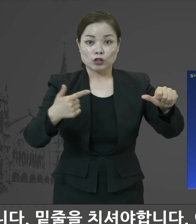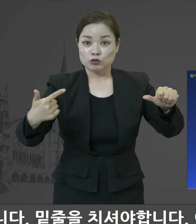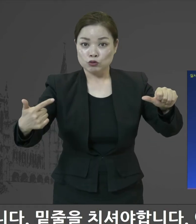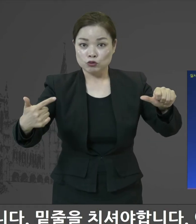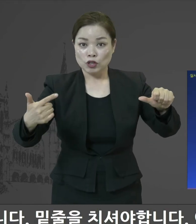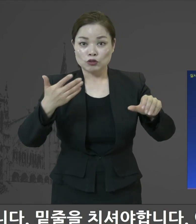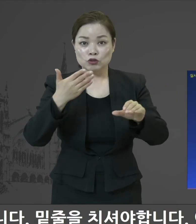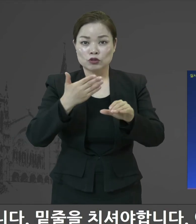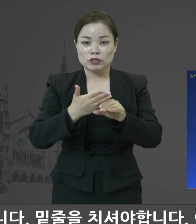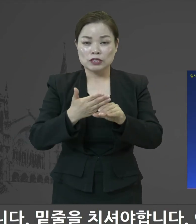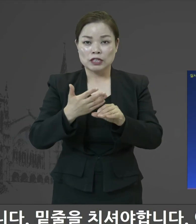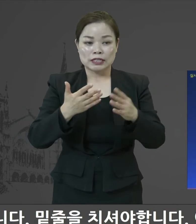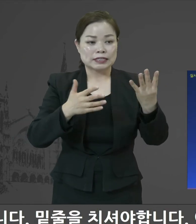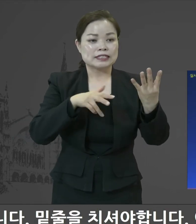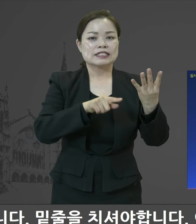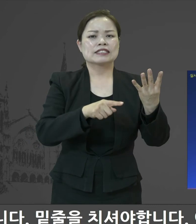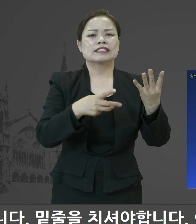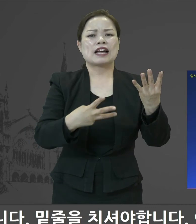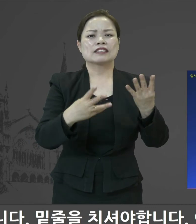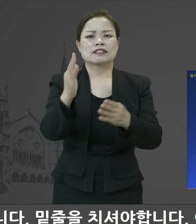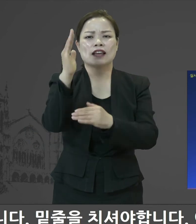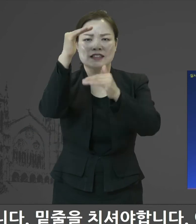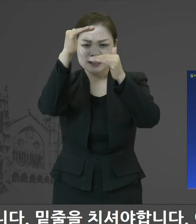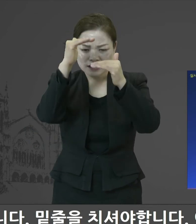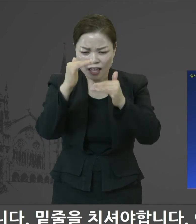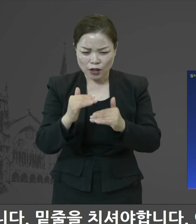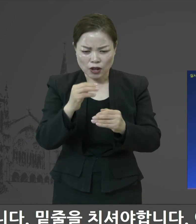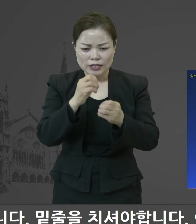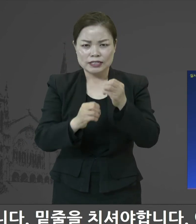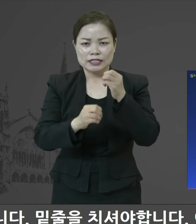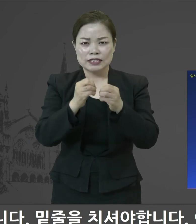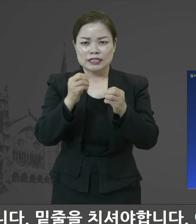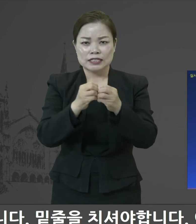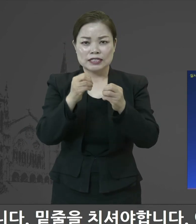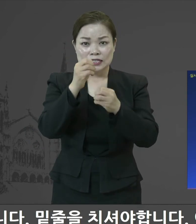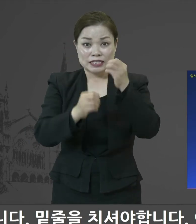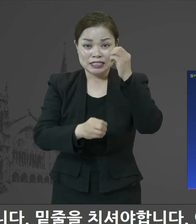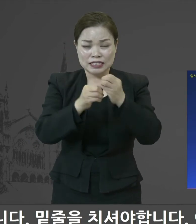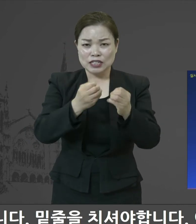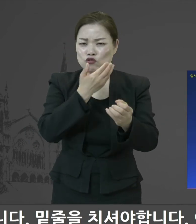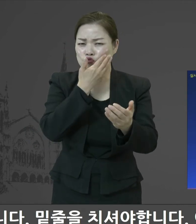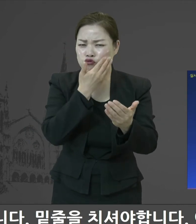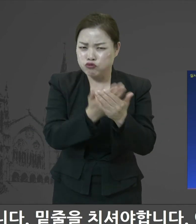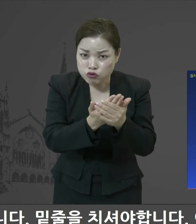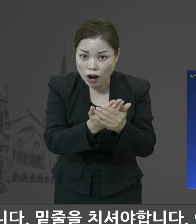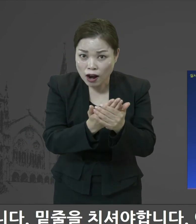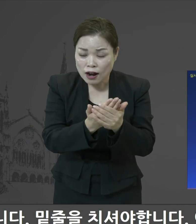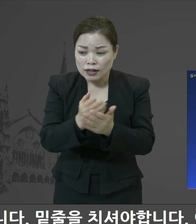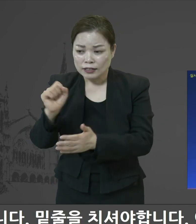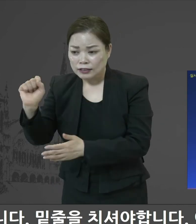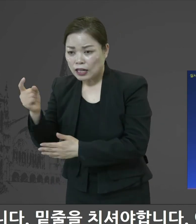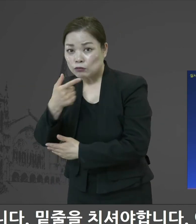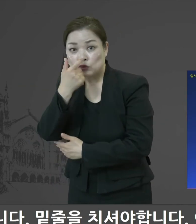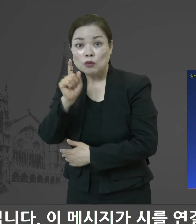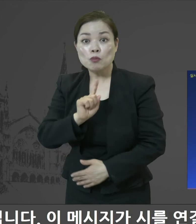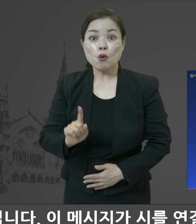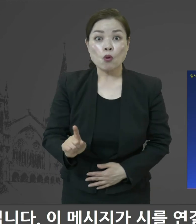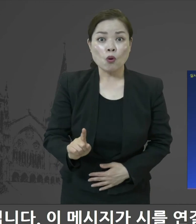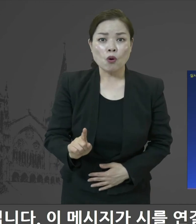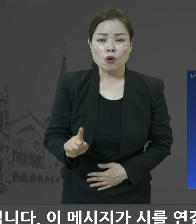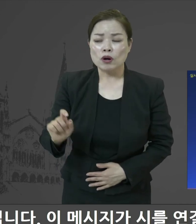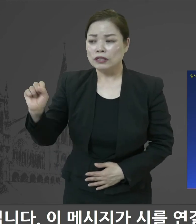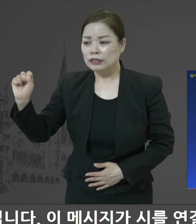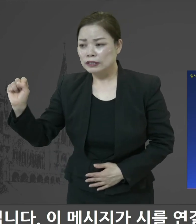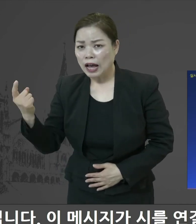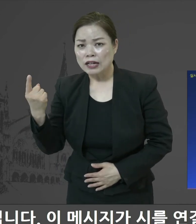6절 중간에 이 4절의 이 메시지가 이 시를 연결하는 핵심 메시지입니다. 다윗의 인생에 부족함이 없는 이유가 무엇일까요?